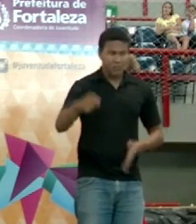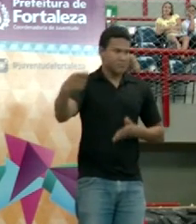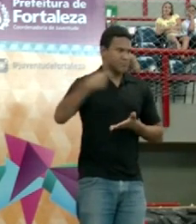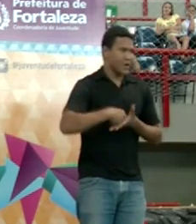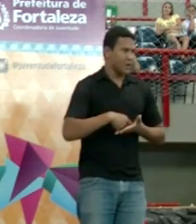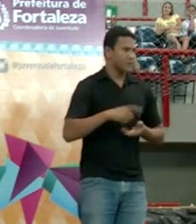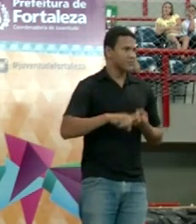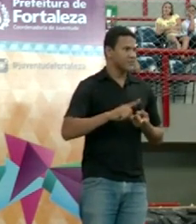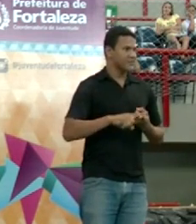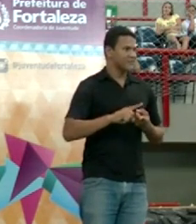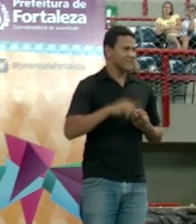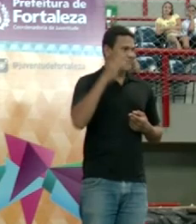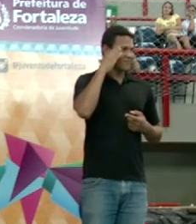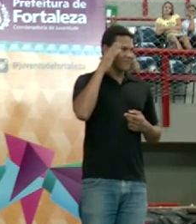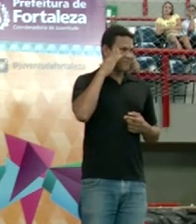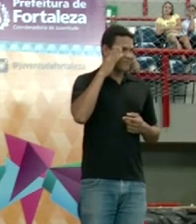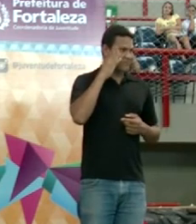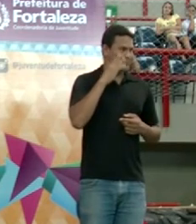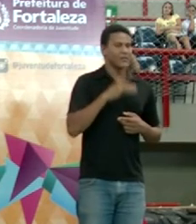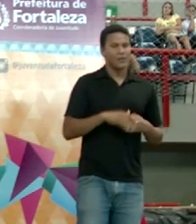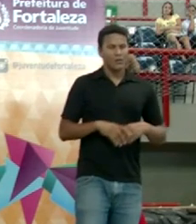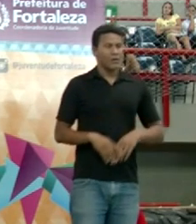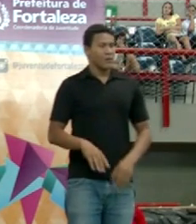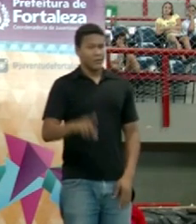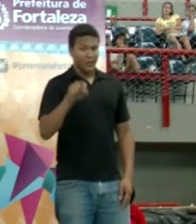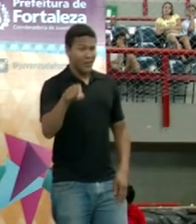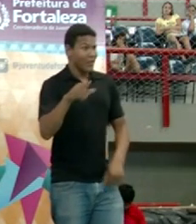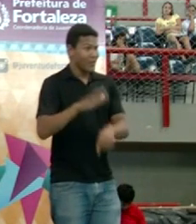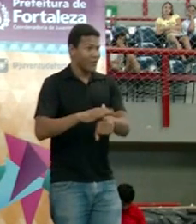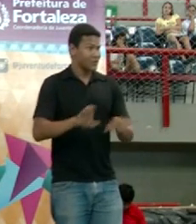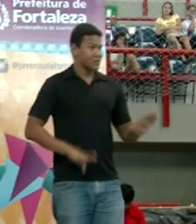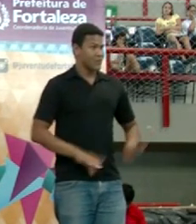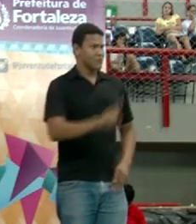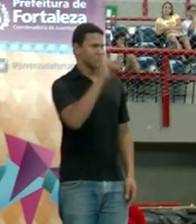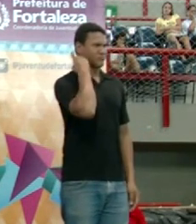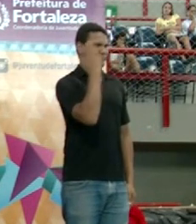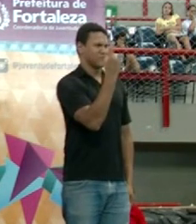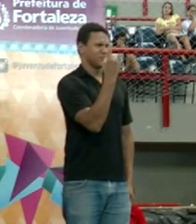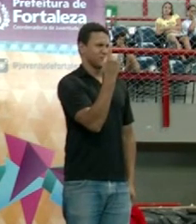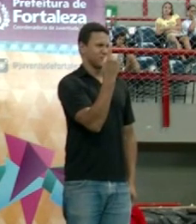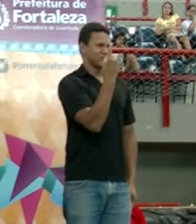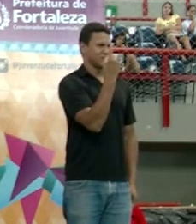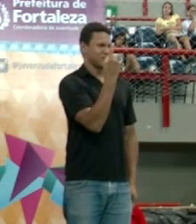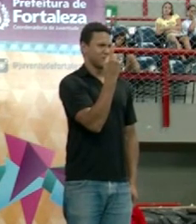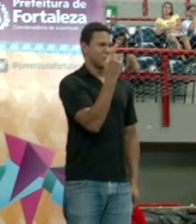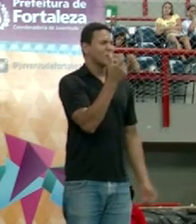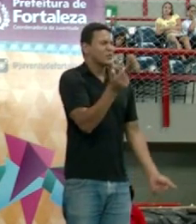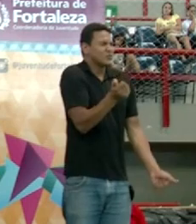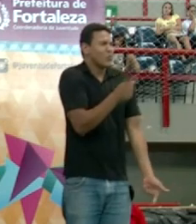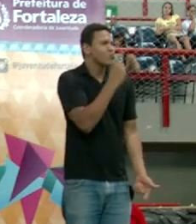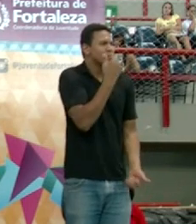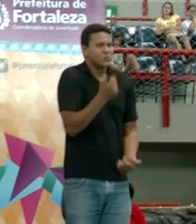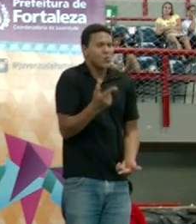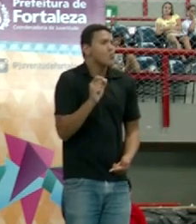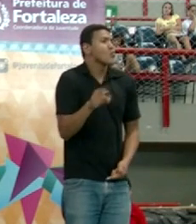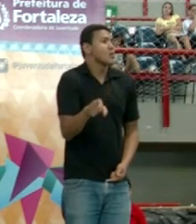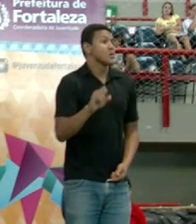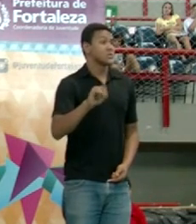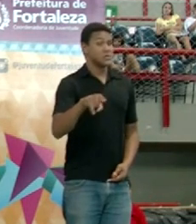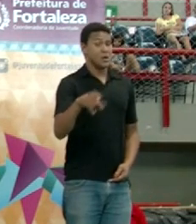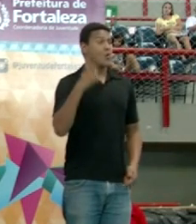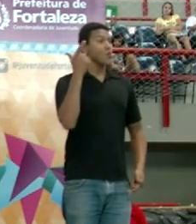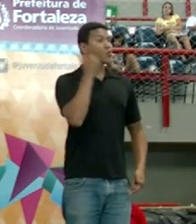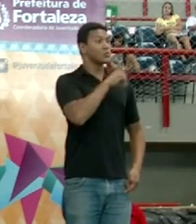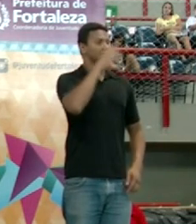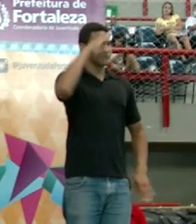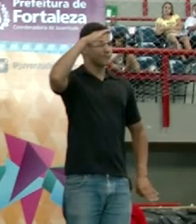chance, só tem uma chance para ele: se ele virar um cavaleiro. O cavaleiro na